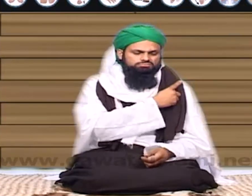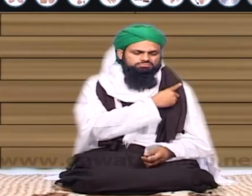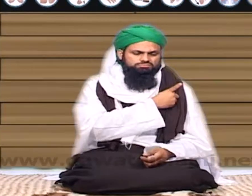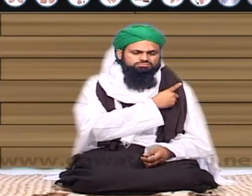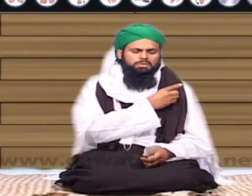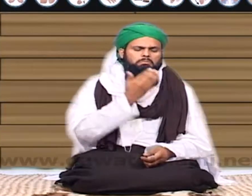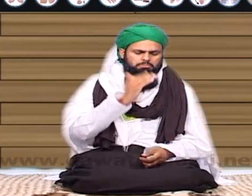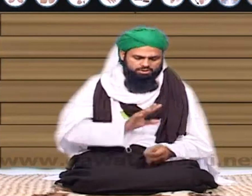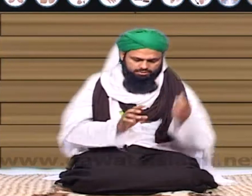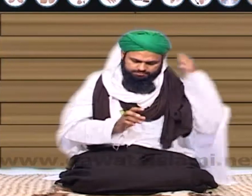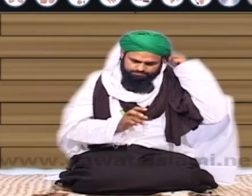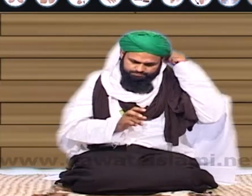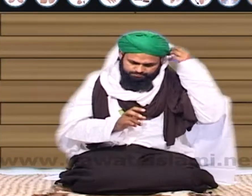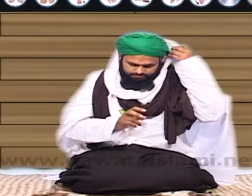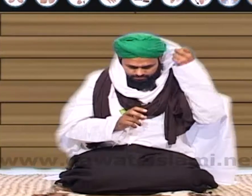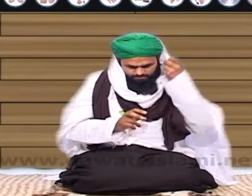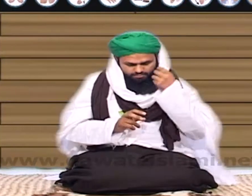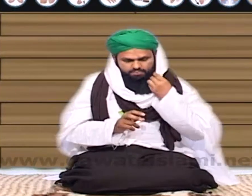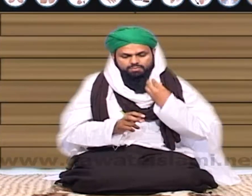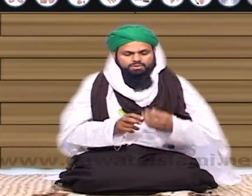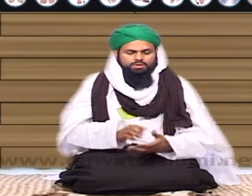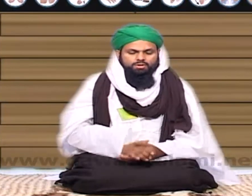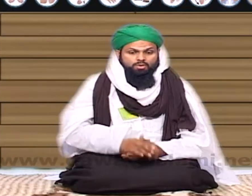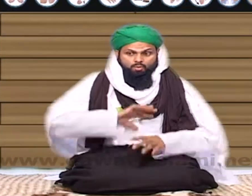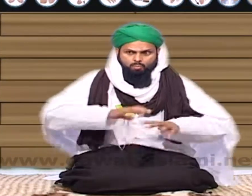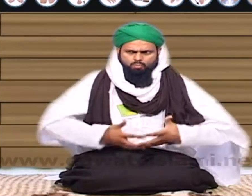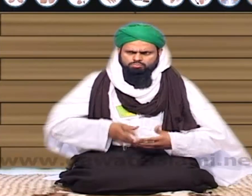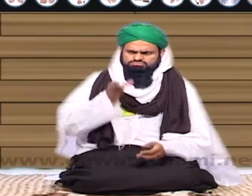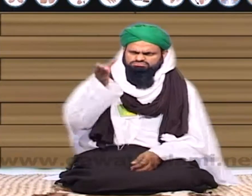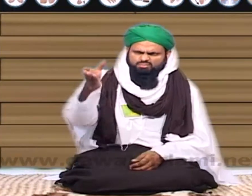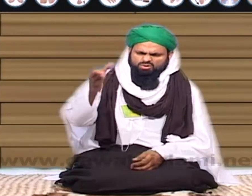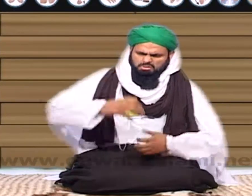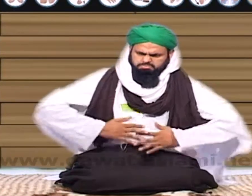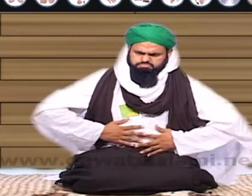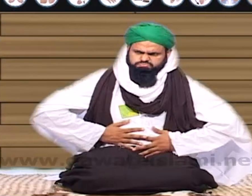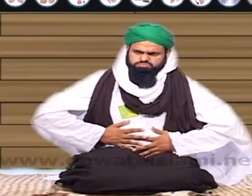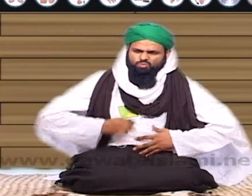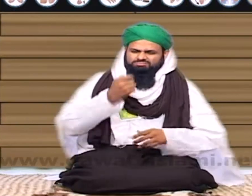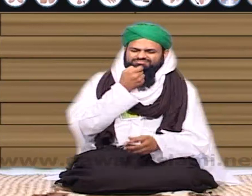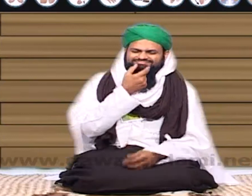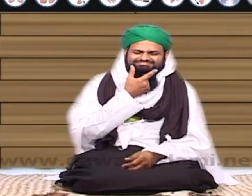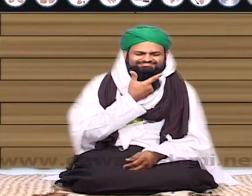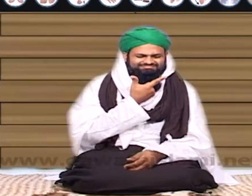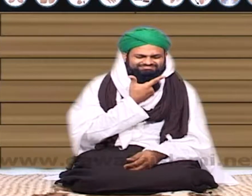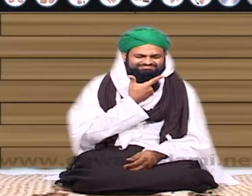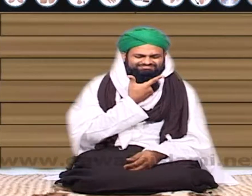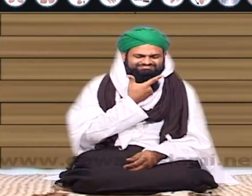ہو. اب ظاہر کوئی بیچارہ موٹا ہے، اس کو اگر آپ مذاق اڑانے کے انداز میں کہیں گے وہ موٹے، وہ بھی ہنسے